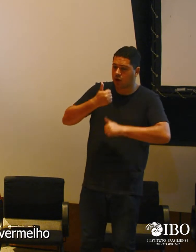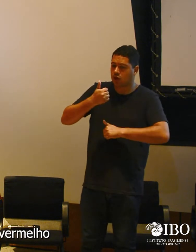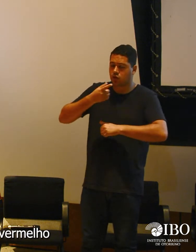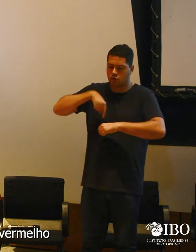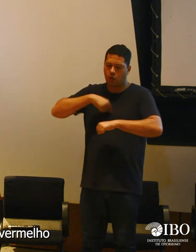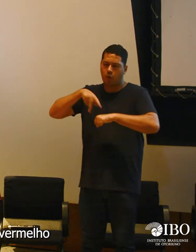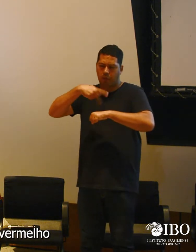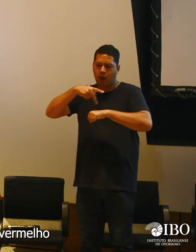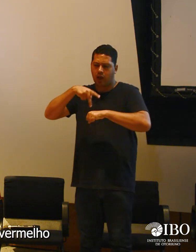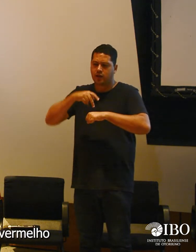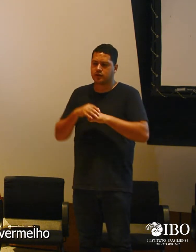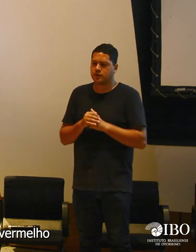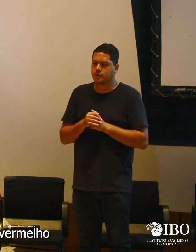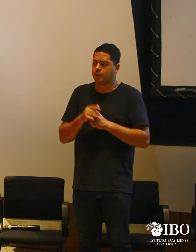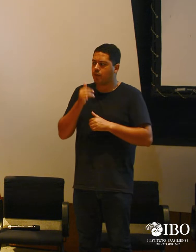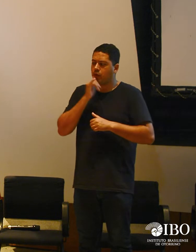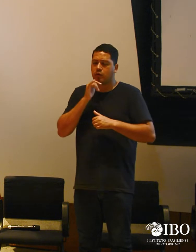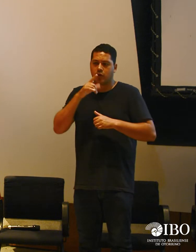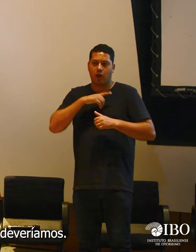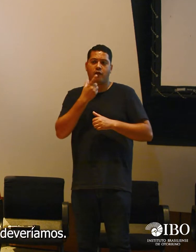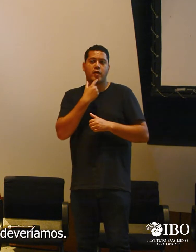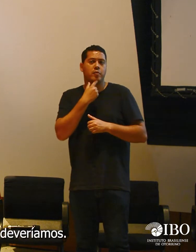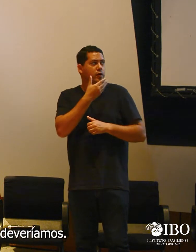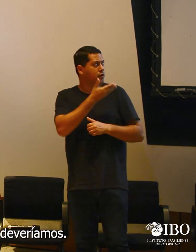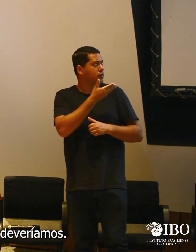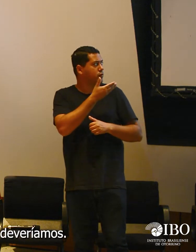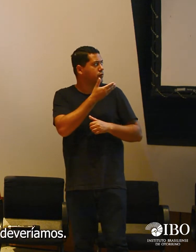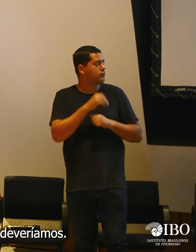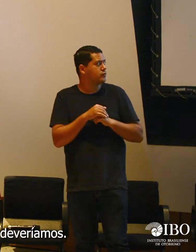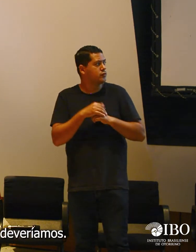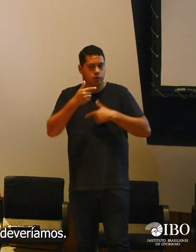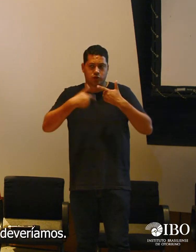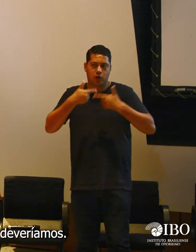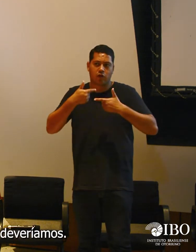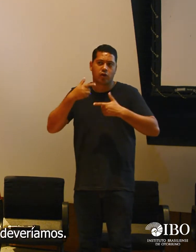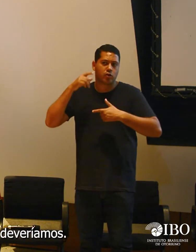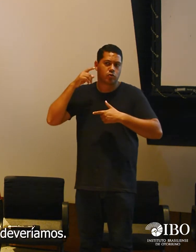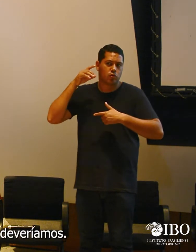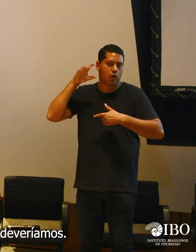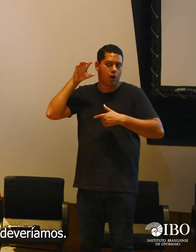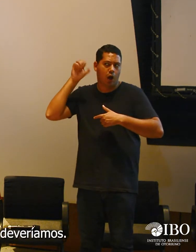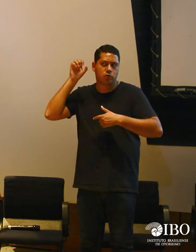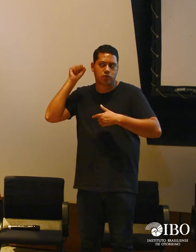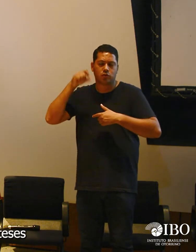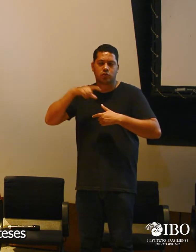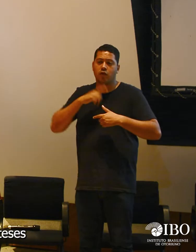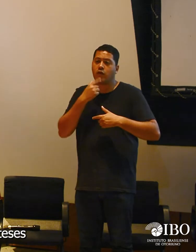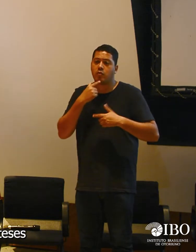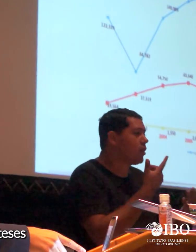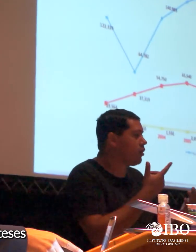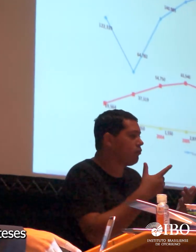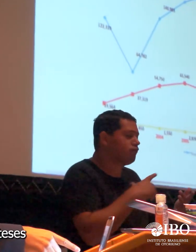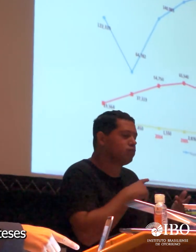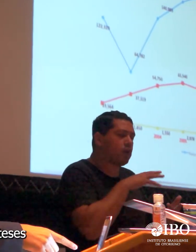país, ó, é o que a gente vê aqui em vermelho. Está muito aquém, mas está muito aquém do que deveríamos. Isso aqui é